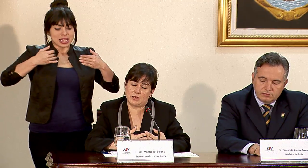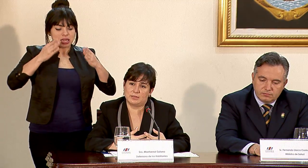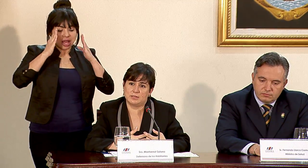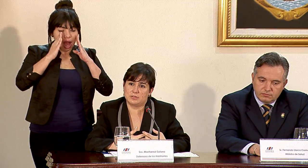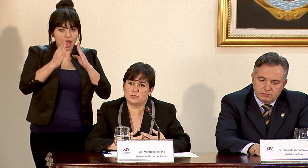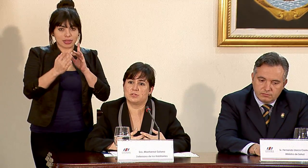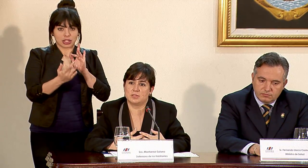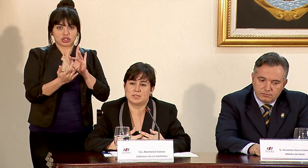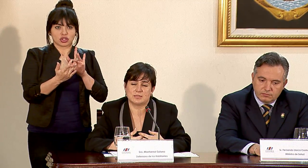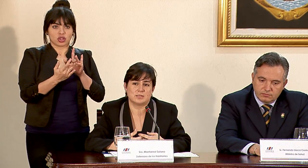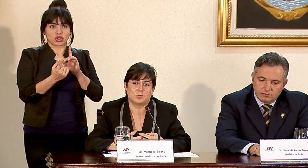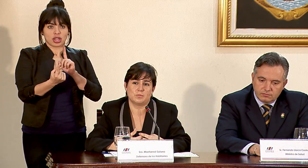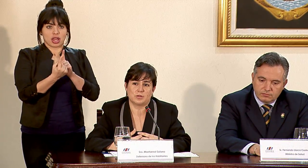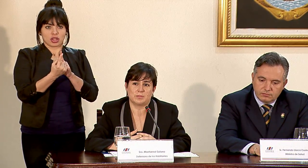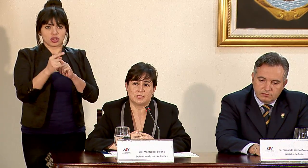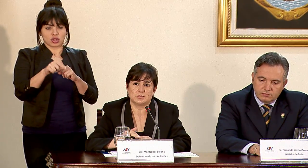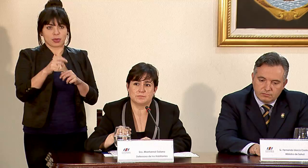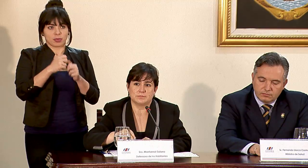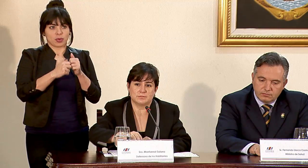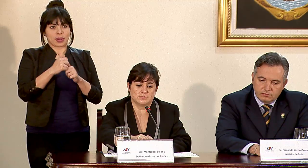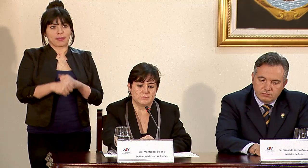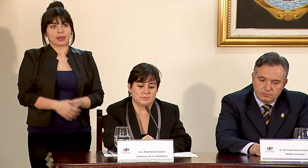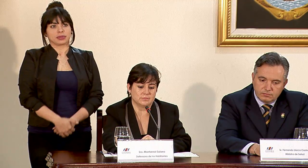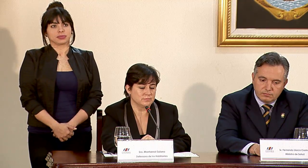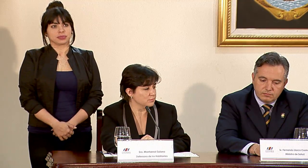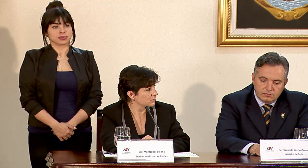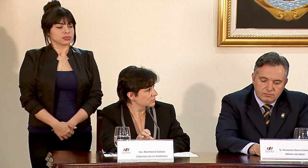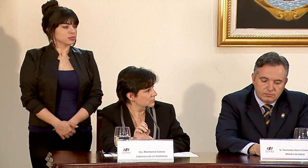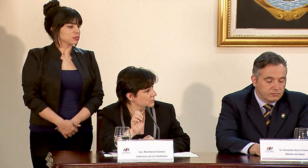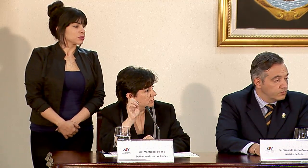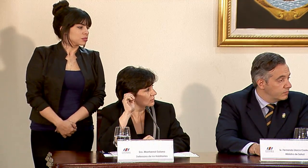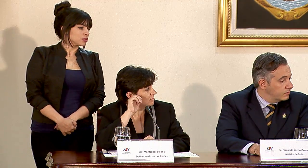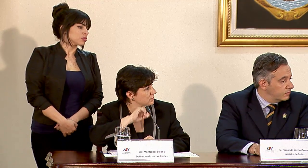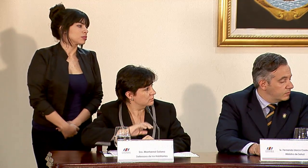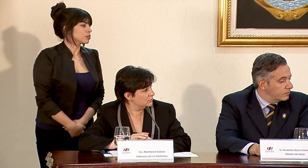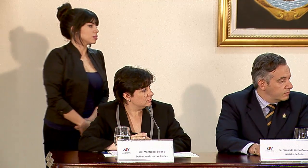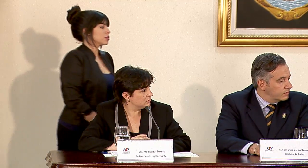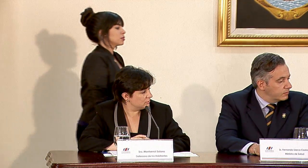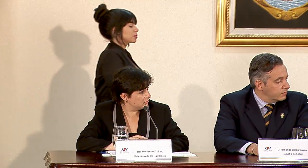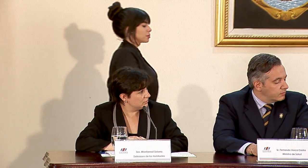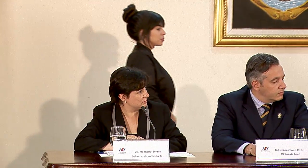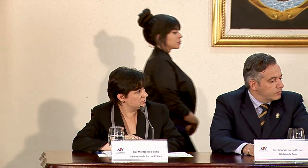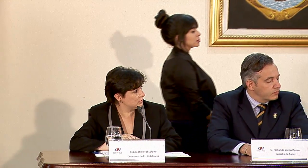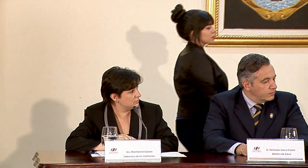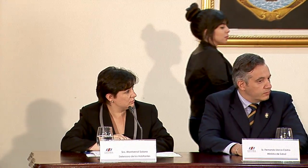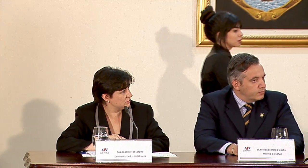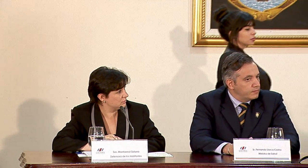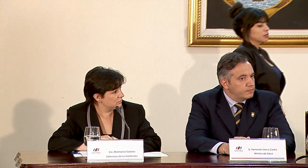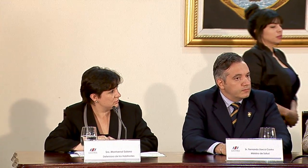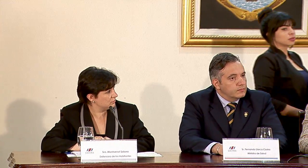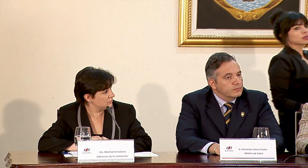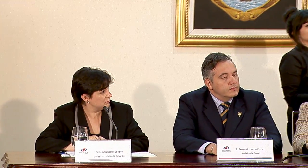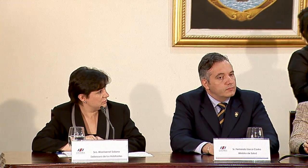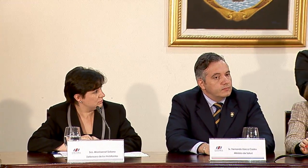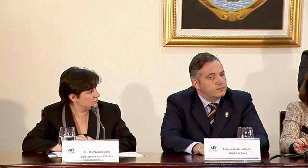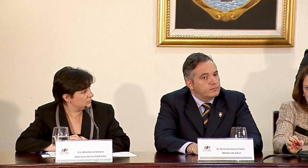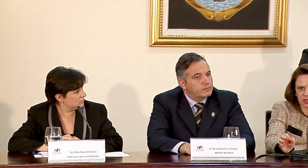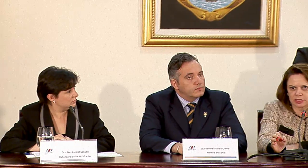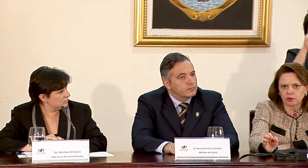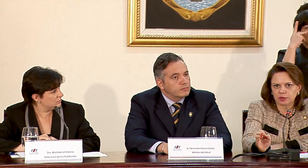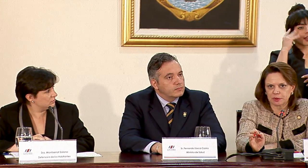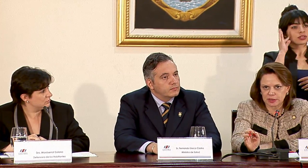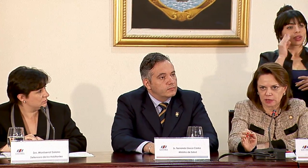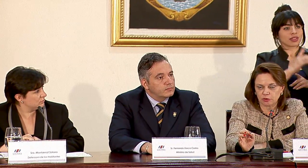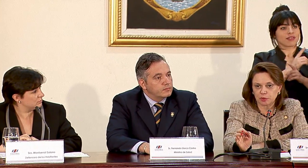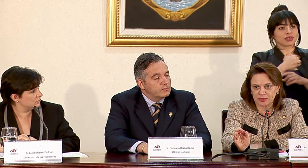abordaje de este tipo de problemas. Yo quiero decirles que esta política que señala la señora defensora, con toda la razón,